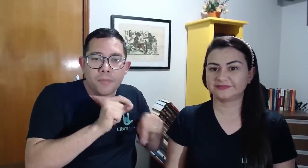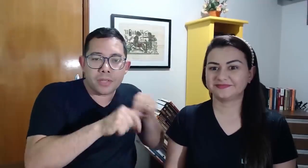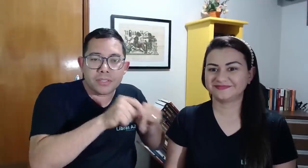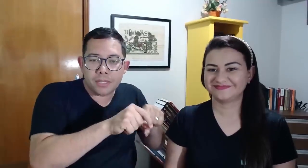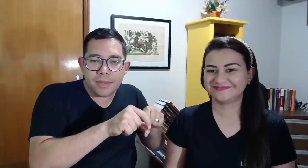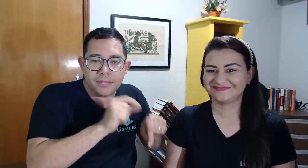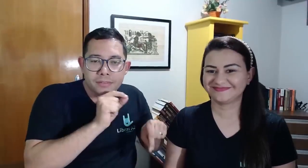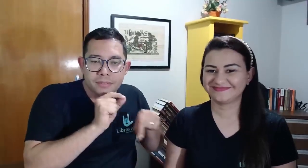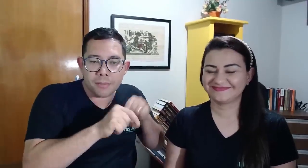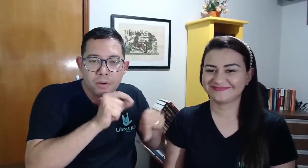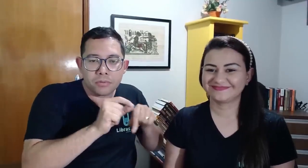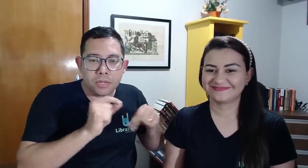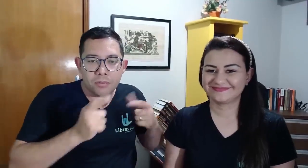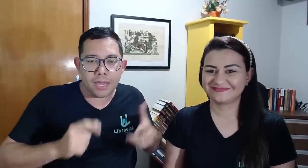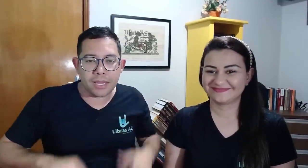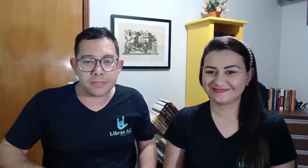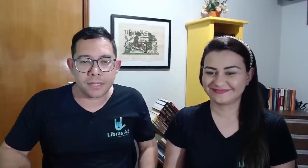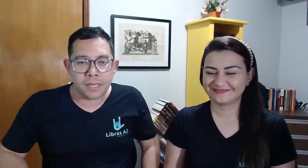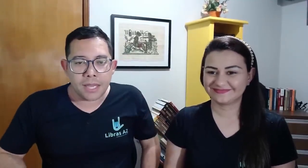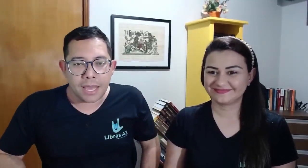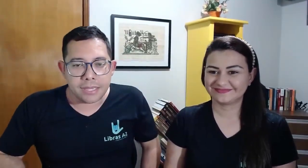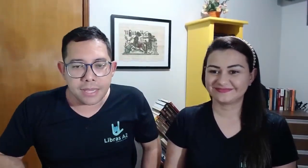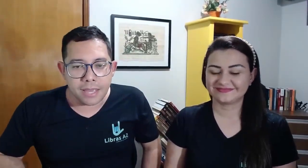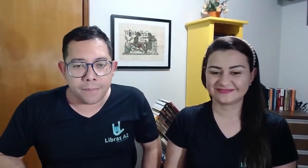comendo as sementes, tá bom? Então é essa a ideia.